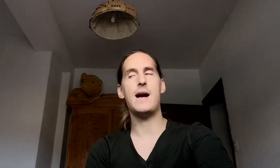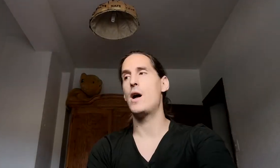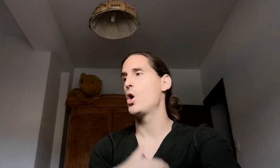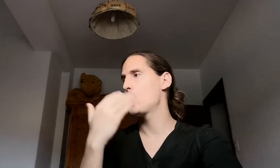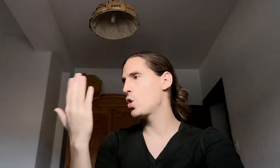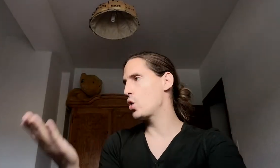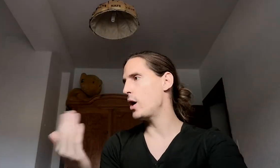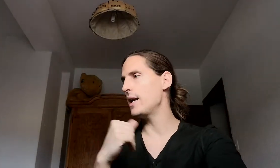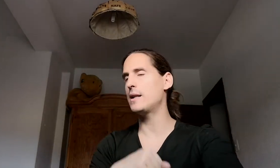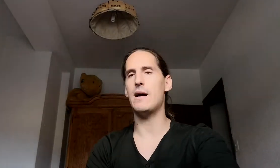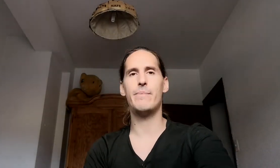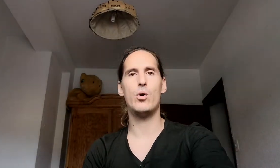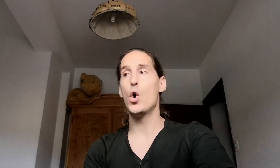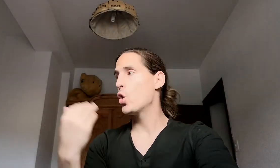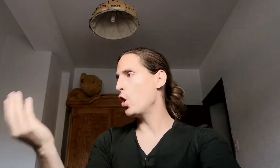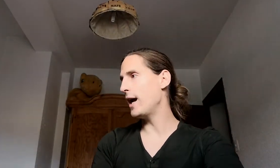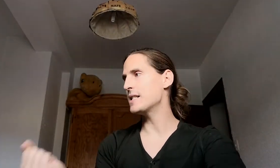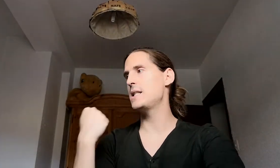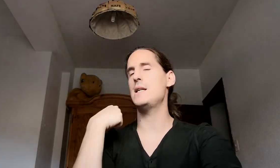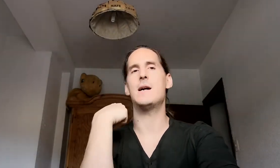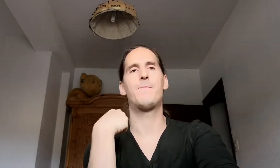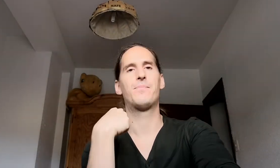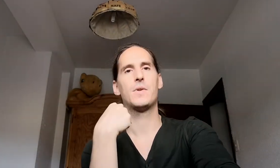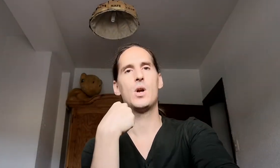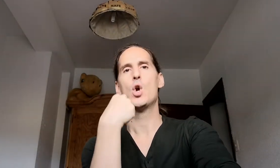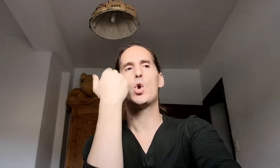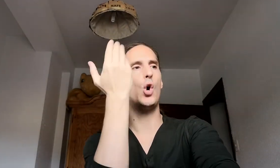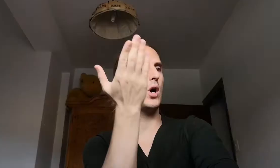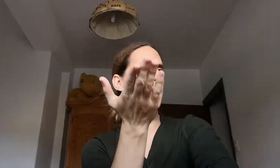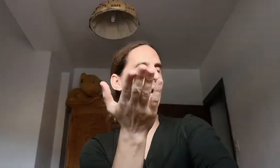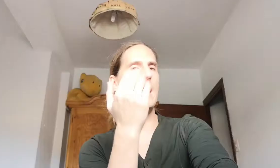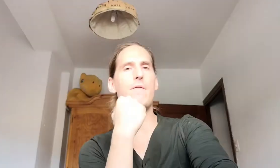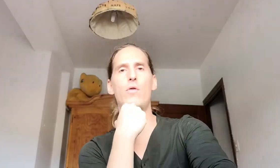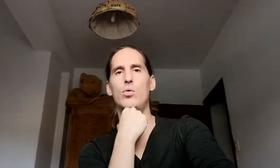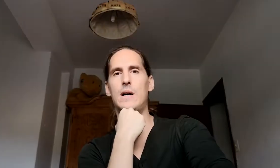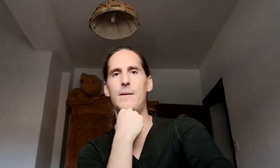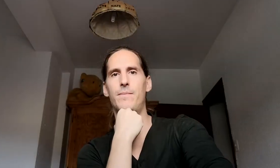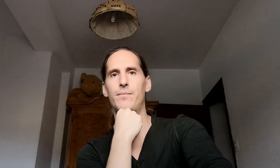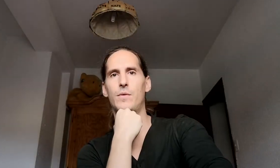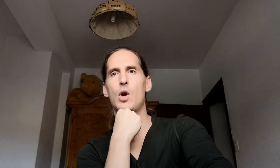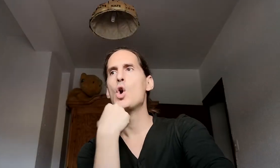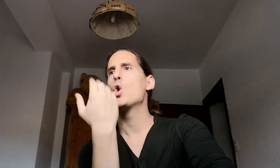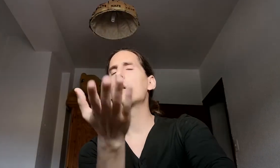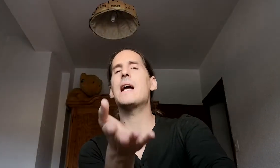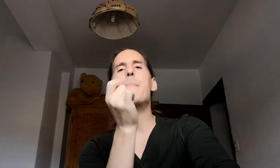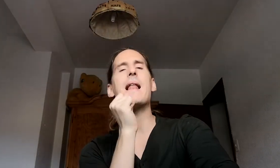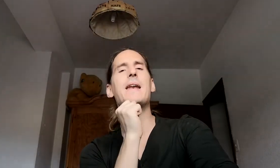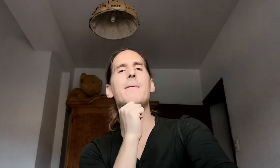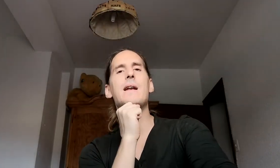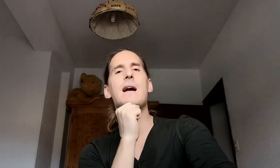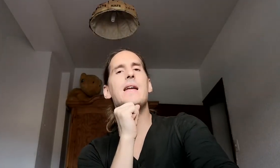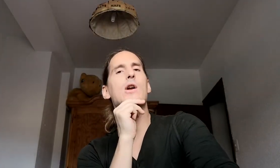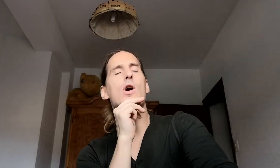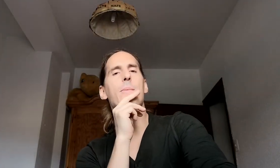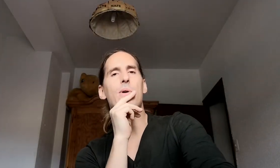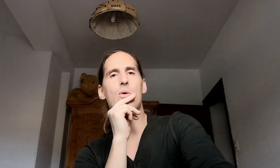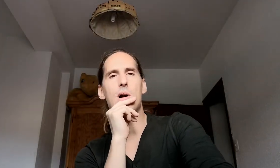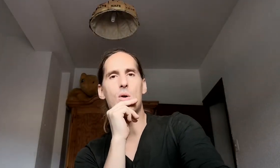olla. Coge el trapo. Coge la silla. Coge la fruta. Ve a la nevera y cógeme una